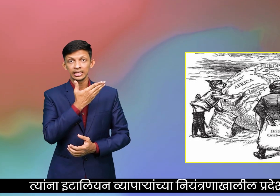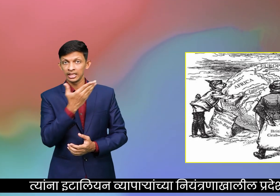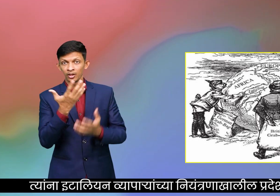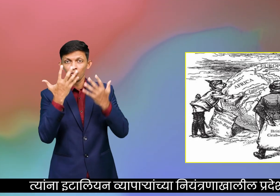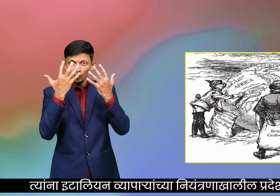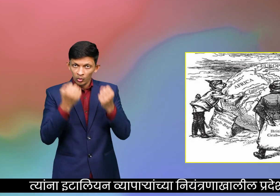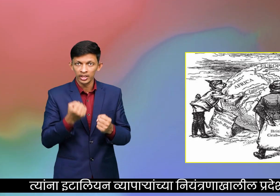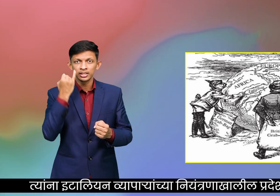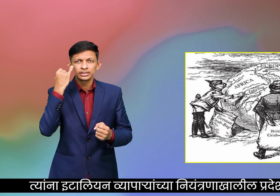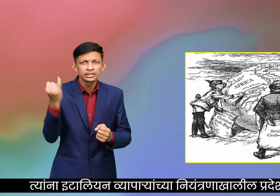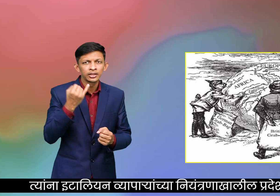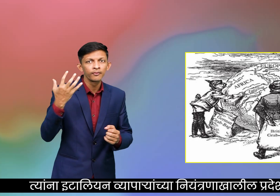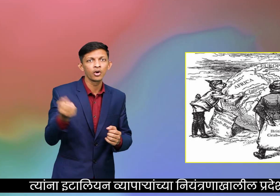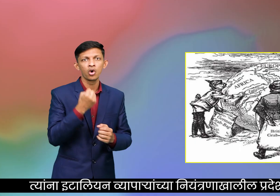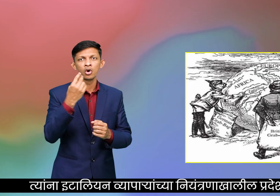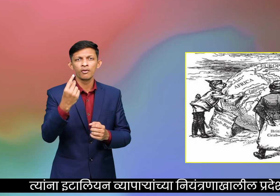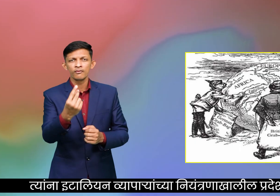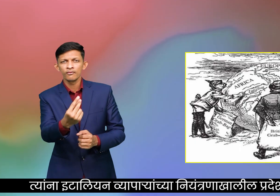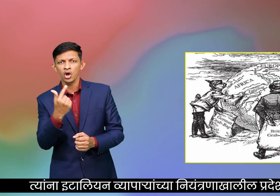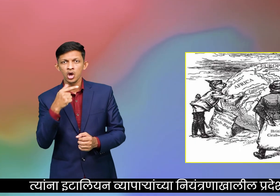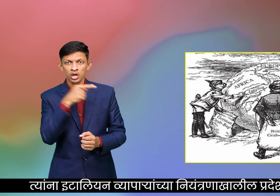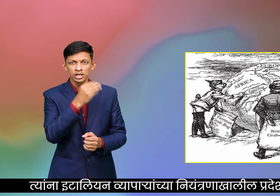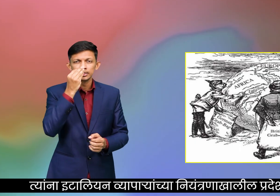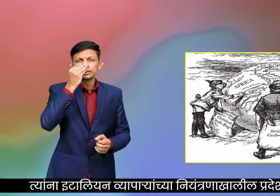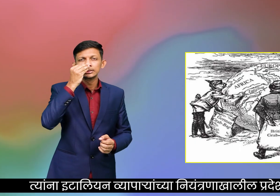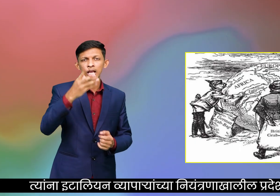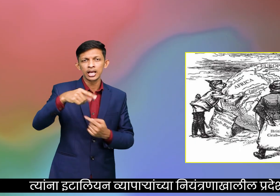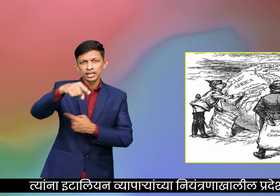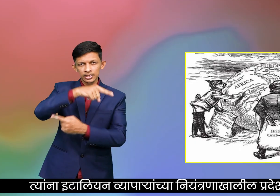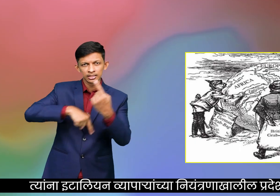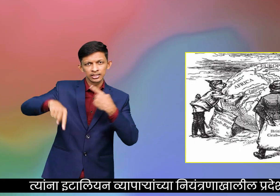त्यांना इटालियन व्यापाऱ्यांच्या नियंत्रणाखालील प्रदेशातून जाता भारत